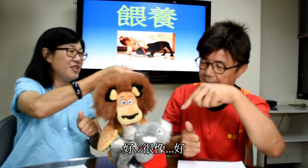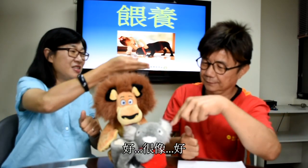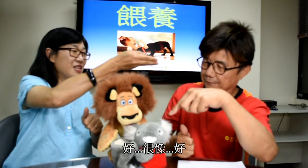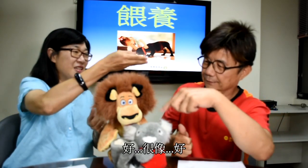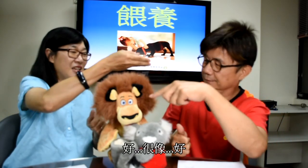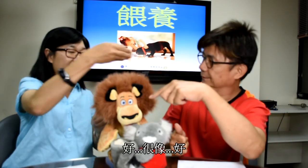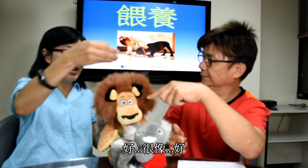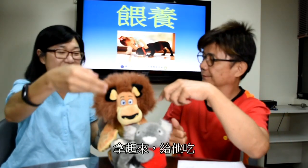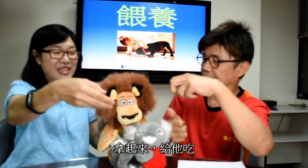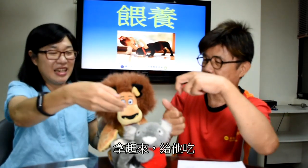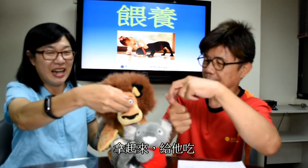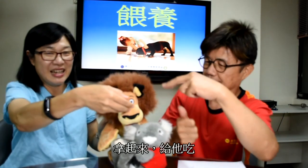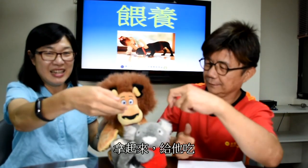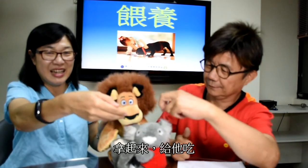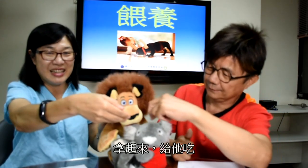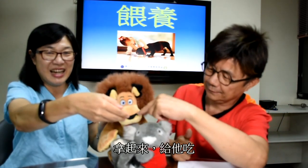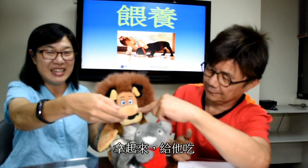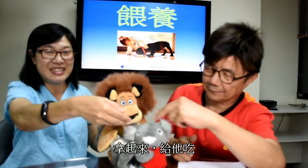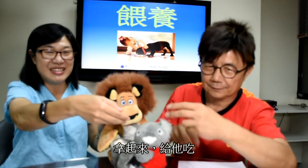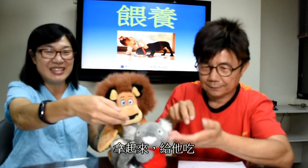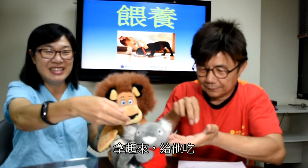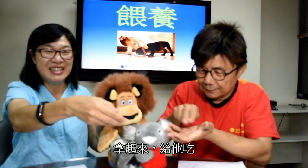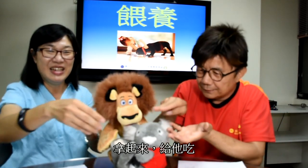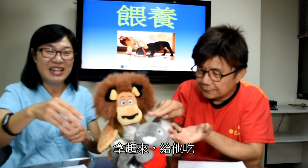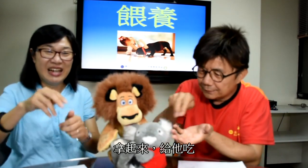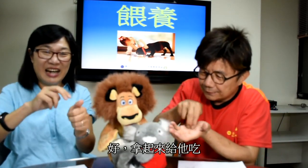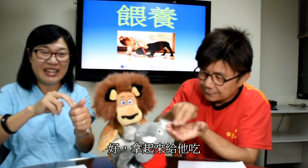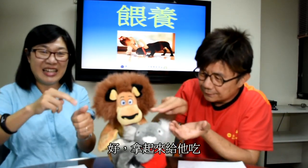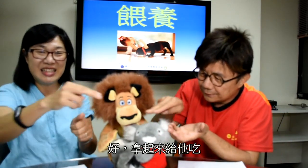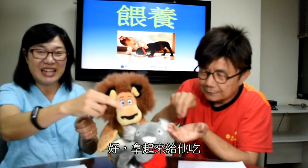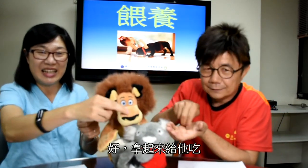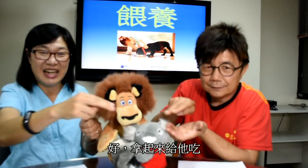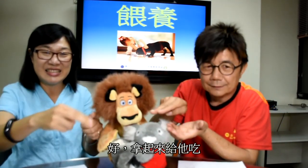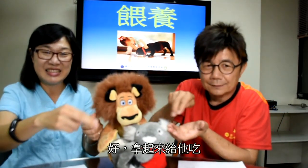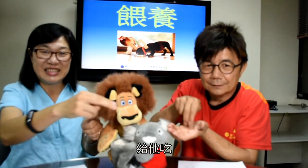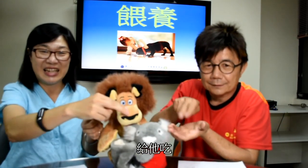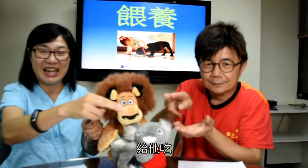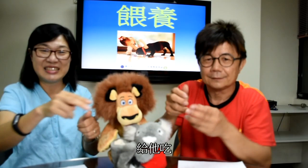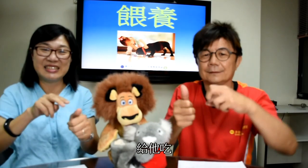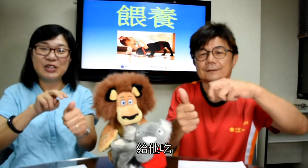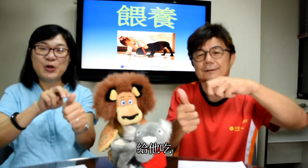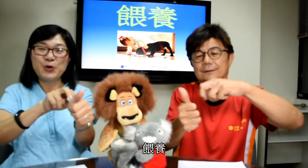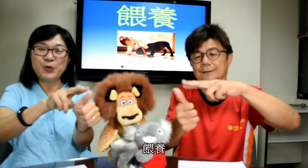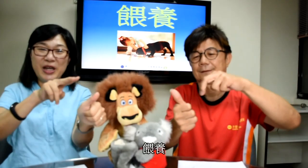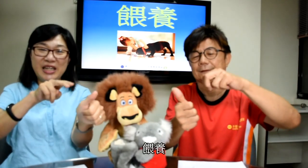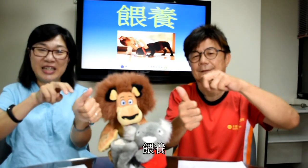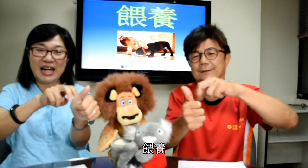像好拿起来给他吃，好拿起来给他吃，给他吃，喂养。